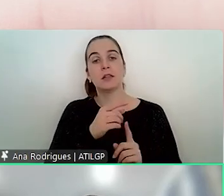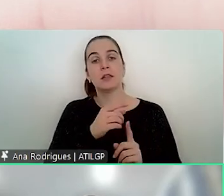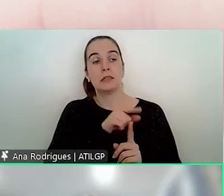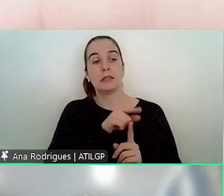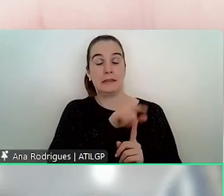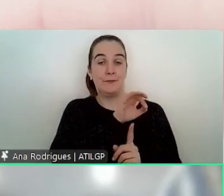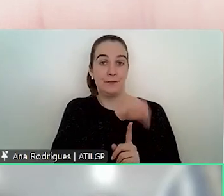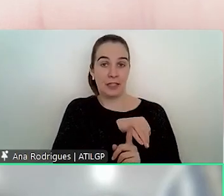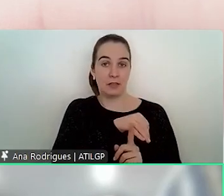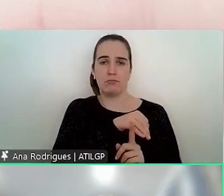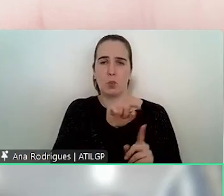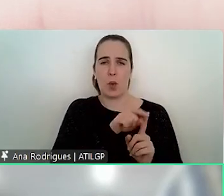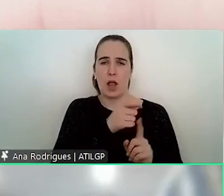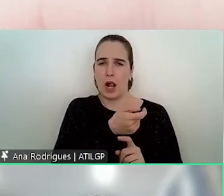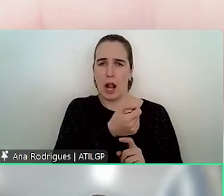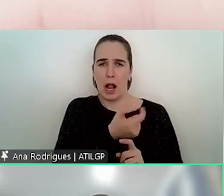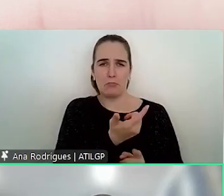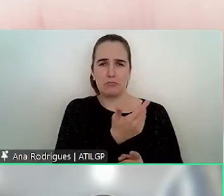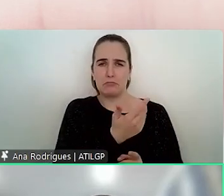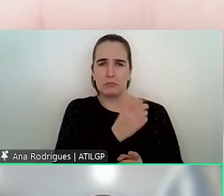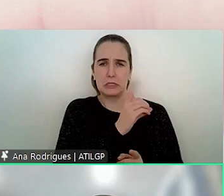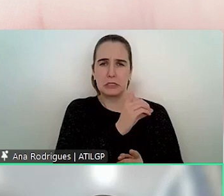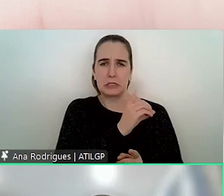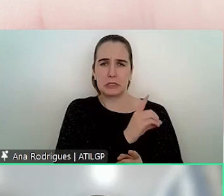com uma execução de cerca de